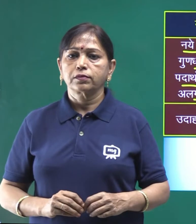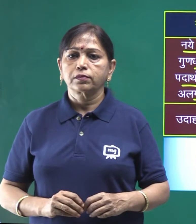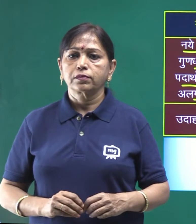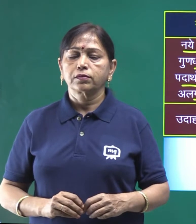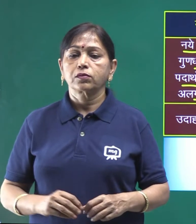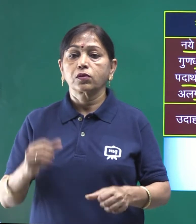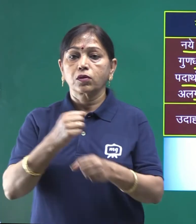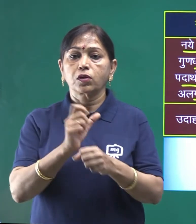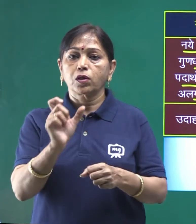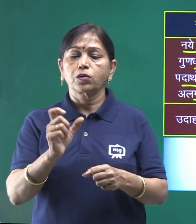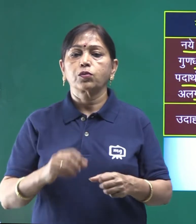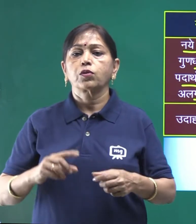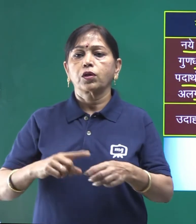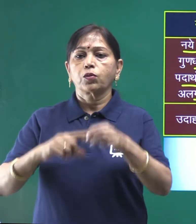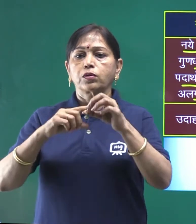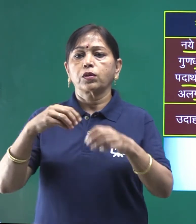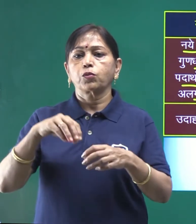घटकों के गुणधर्म को